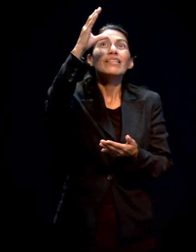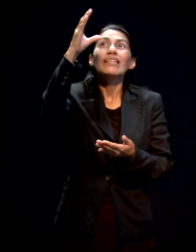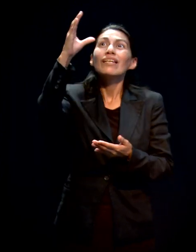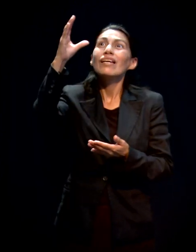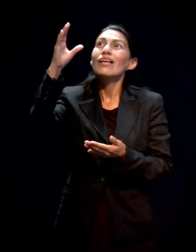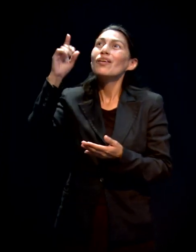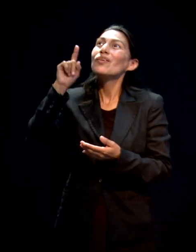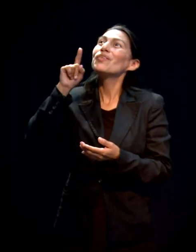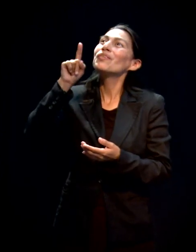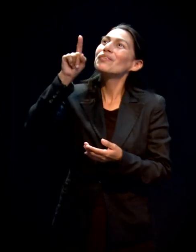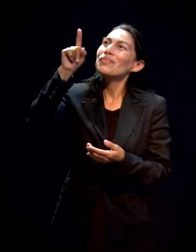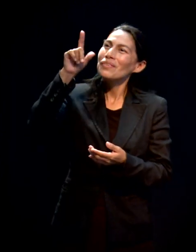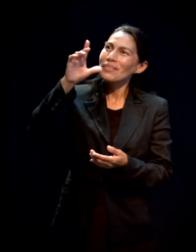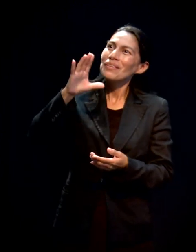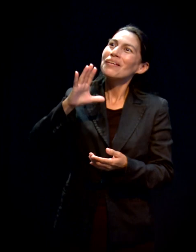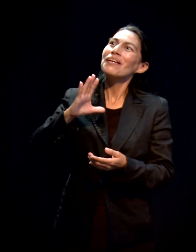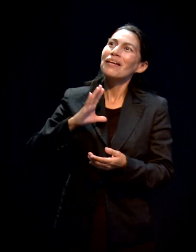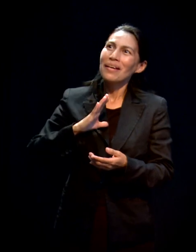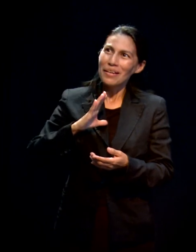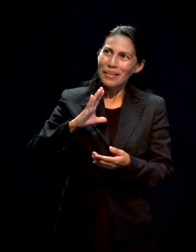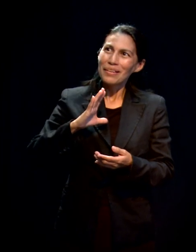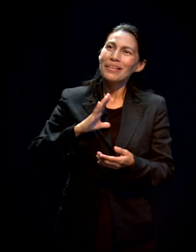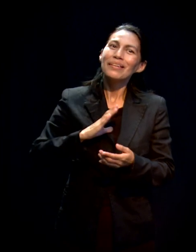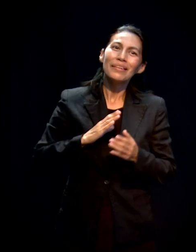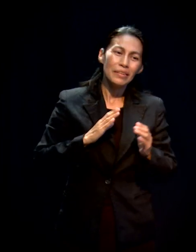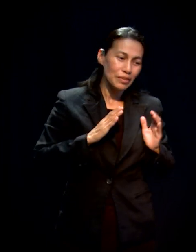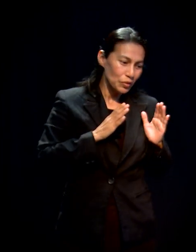en el señor tú